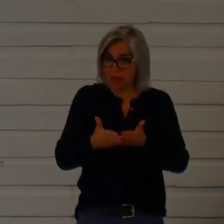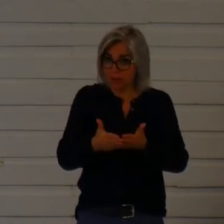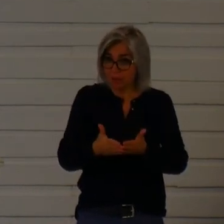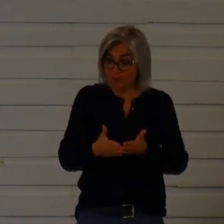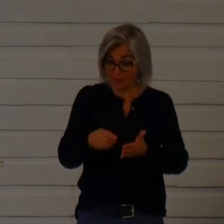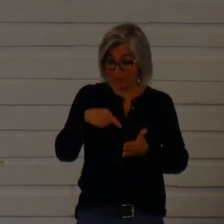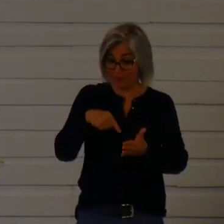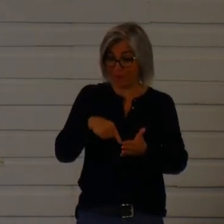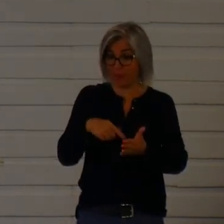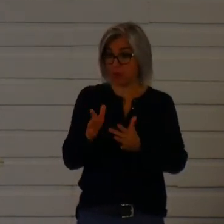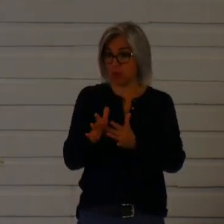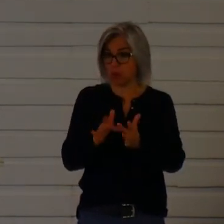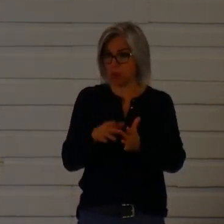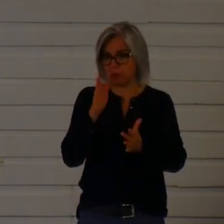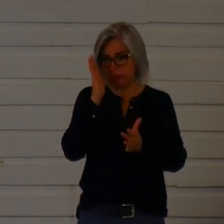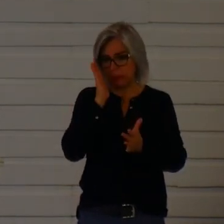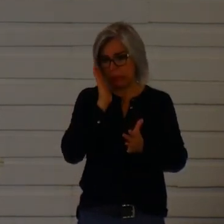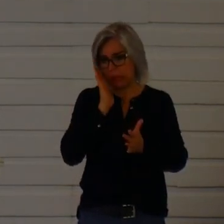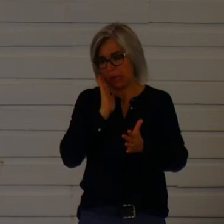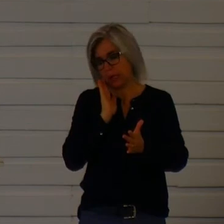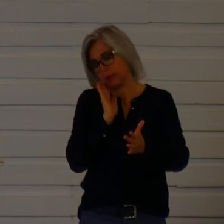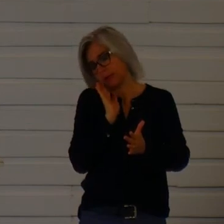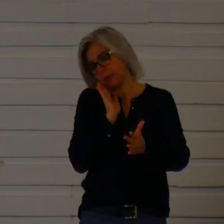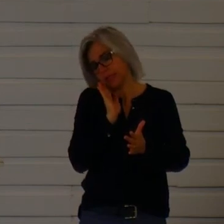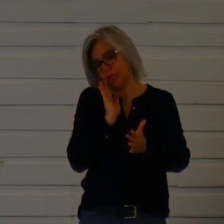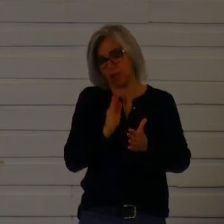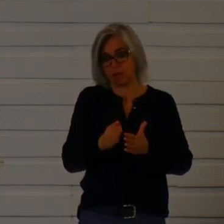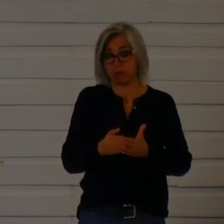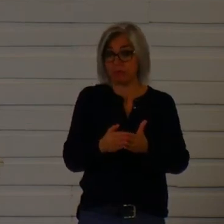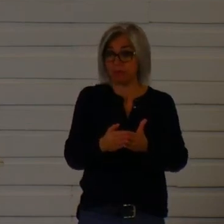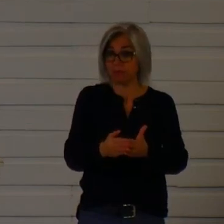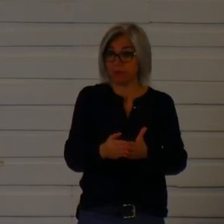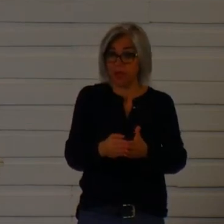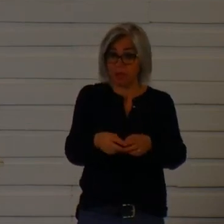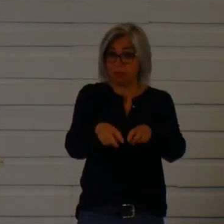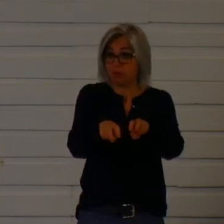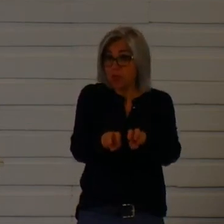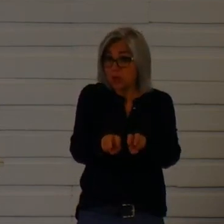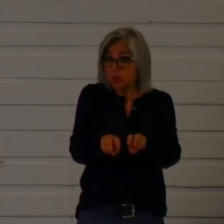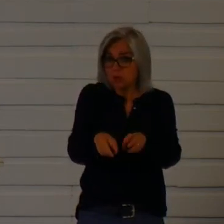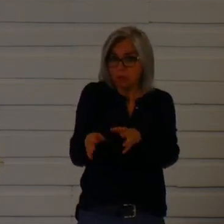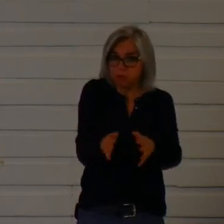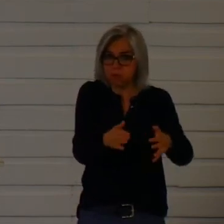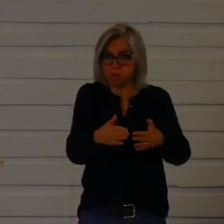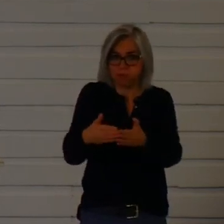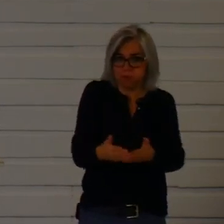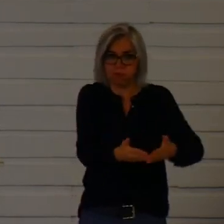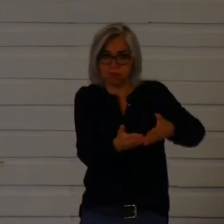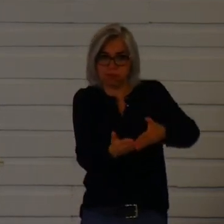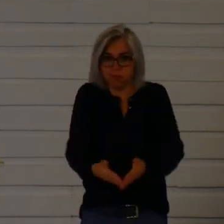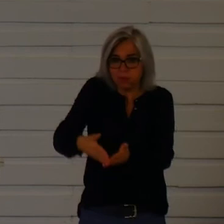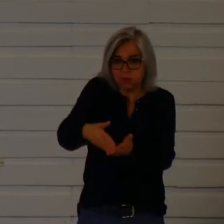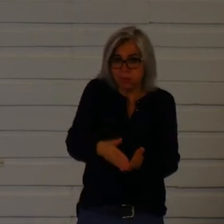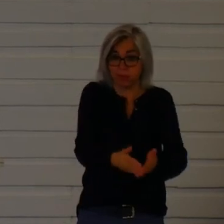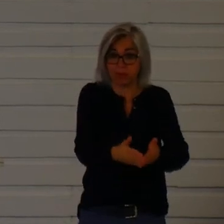che noi riusciamo a portare anche la nostra barchetta. In mezzo alla tempesta riusciamo anche a muoverci, riusciamo ad